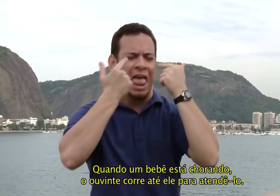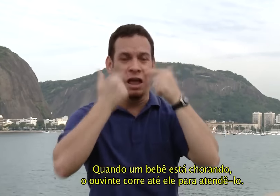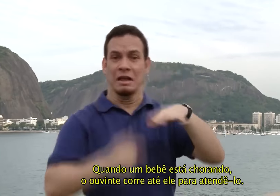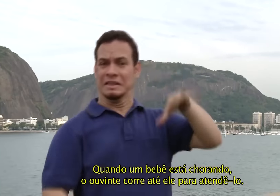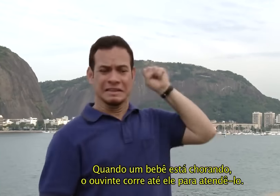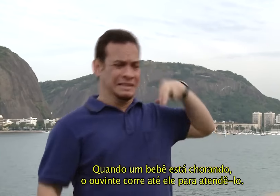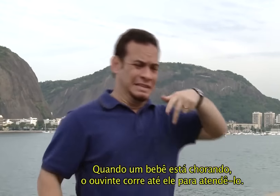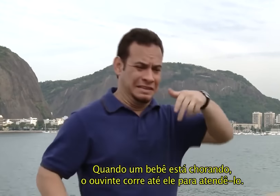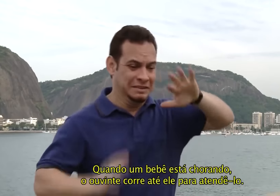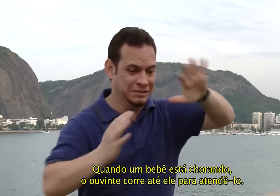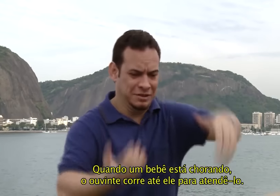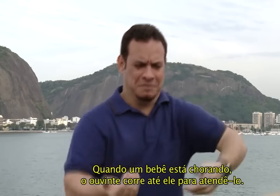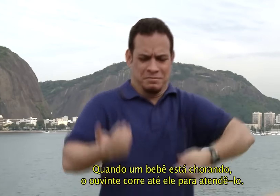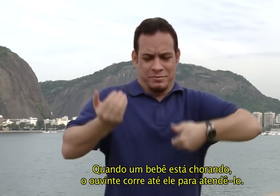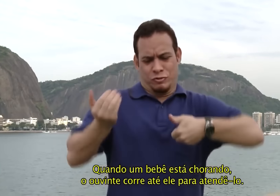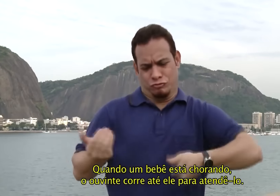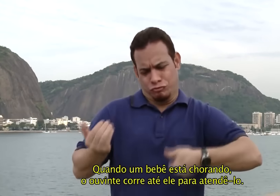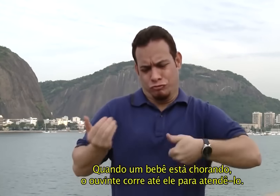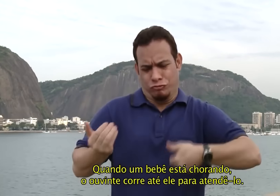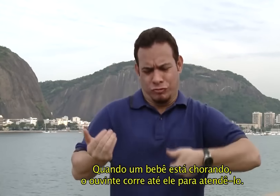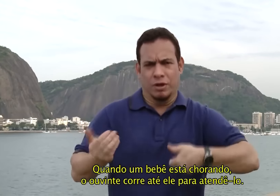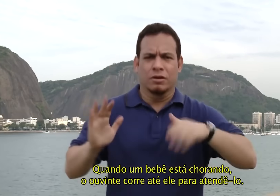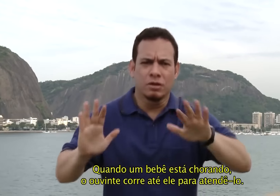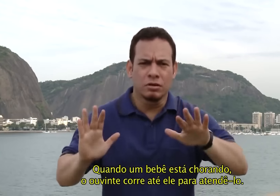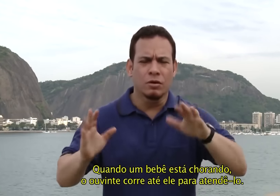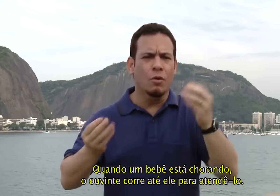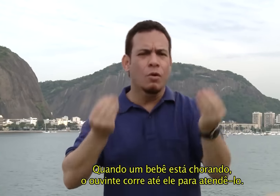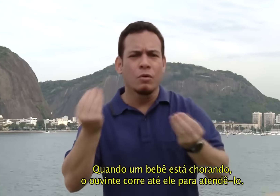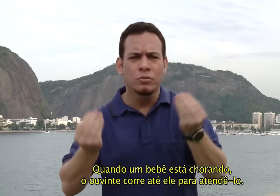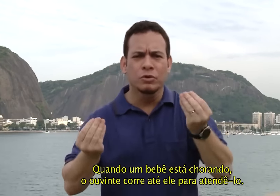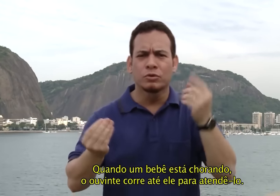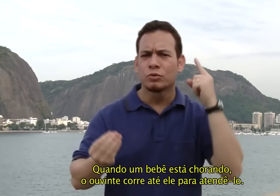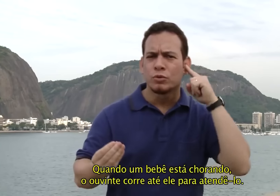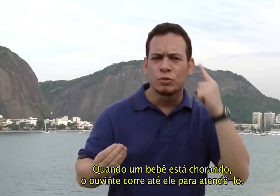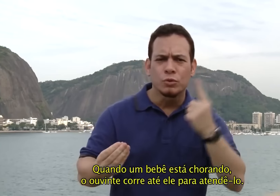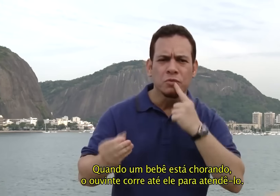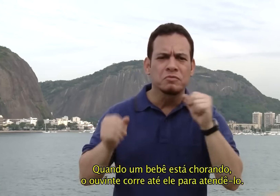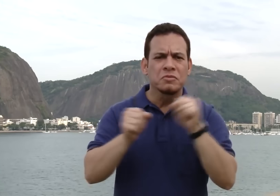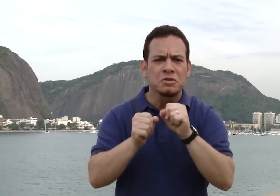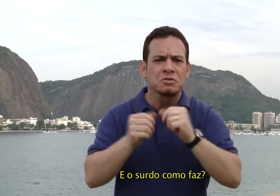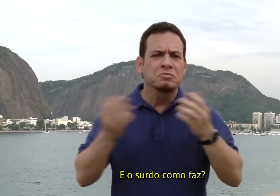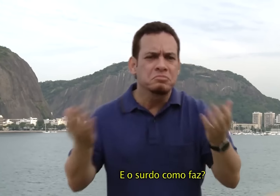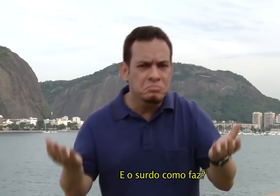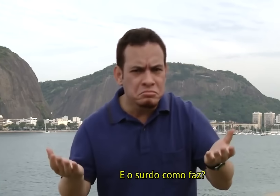está chorando, um ouvinte corre até ele para atendê-lo. E o surdo como faz?